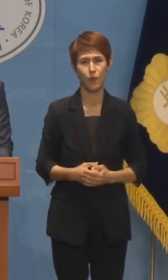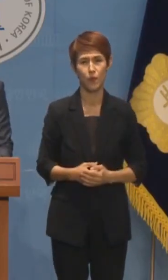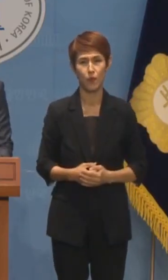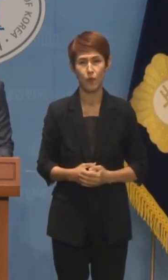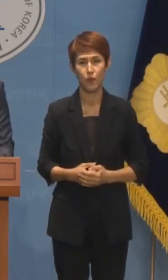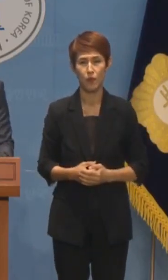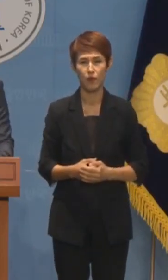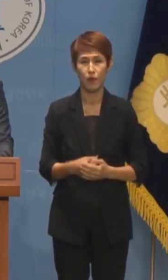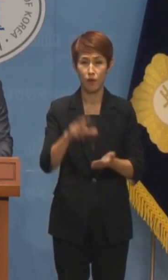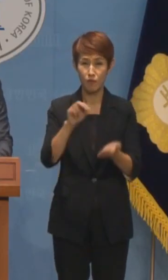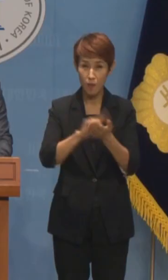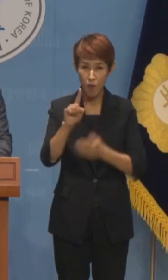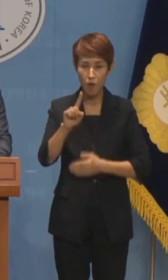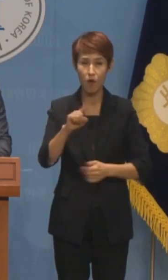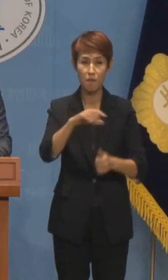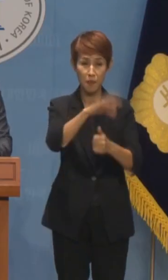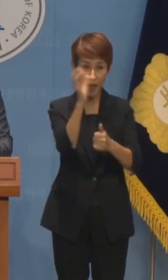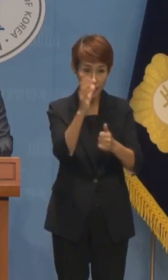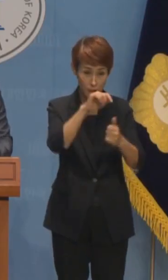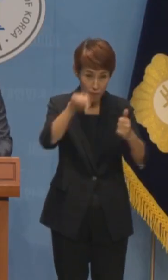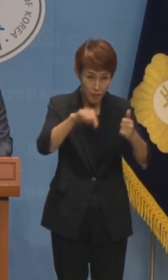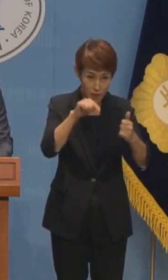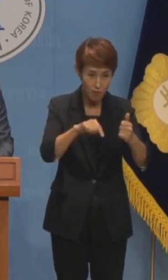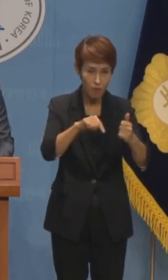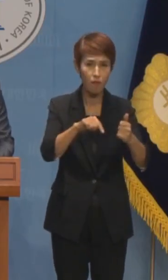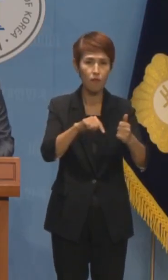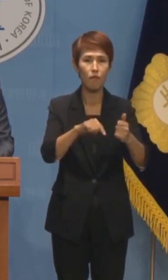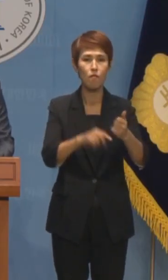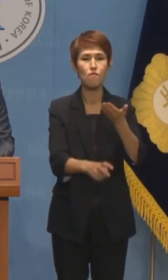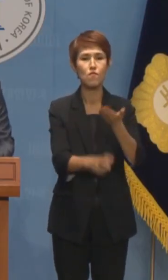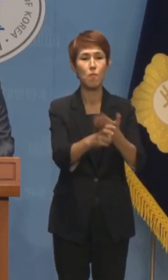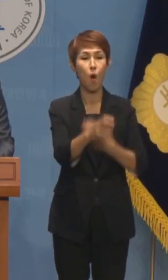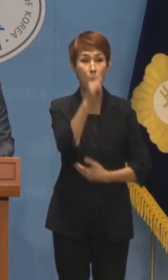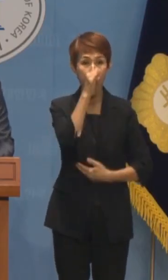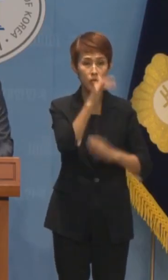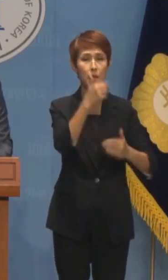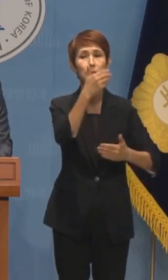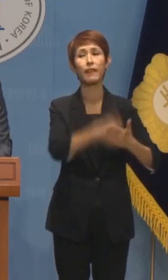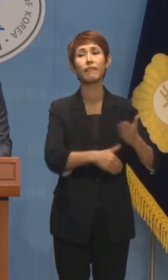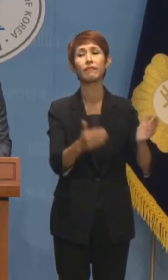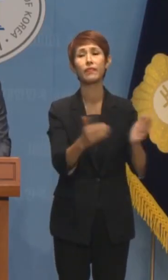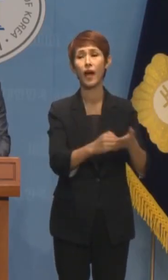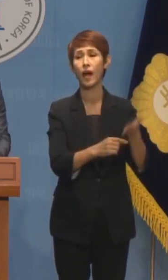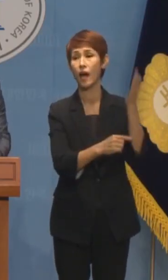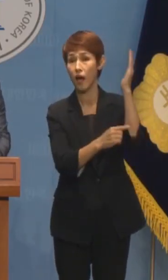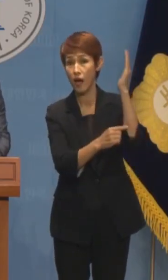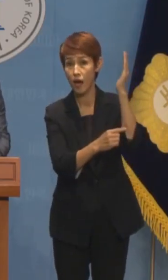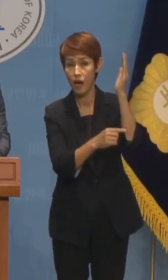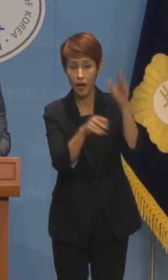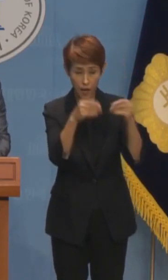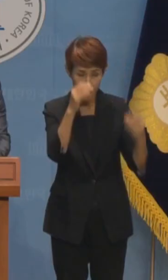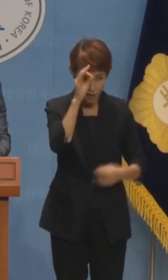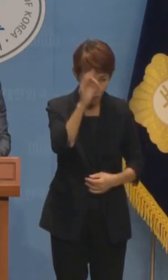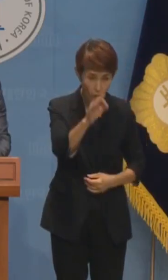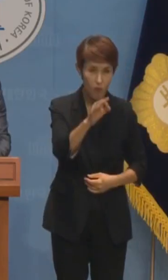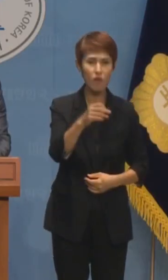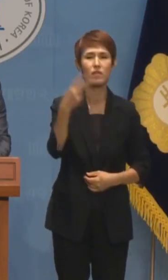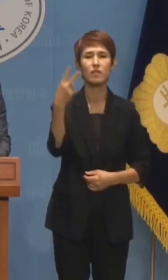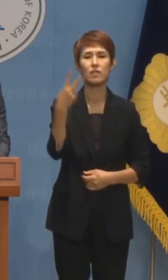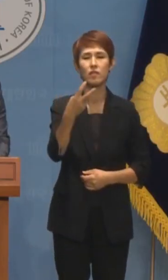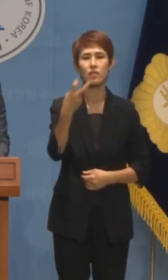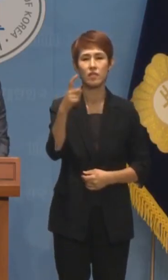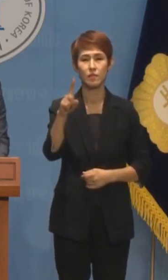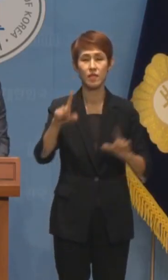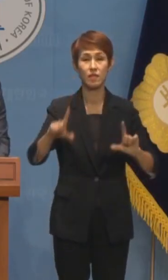번째 문제는 사면자 대상자 중 중대한 비위는 제외했다는 협회의 설명과는 달리 협회는